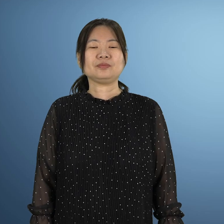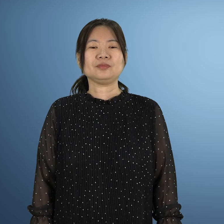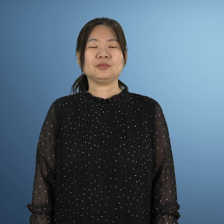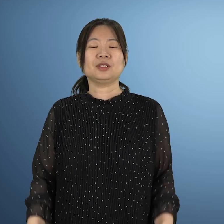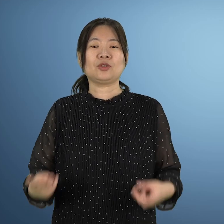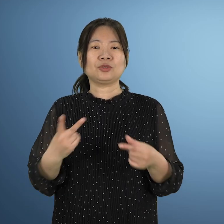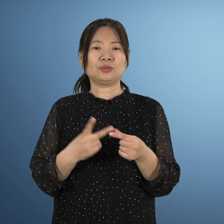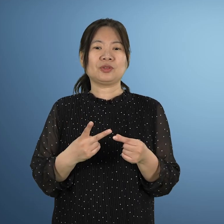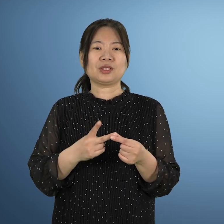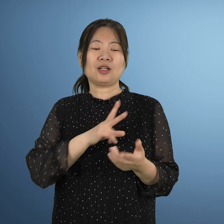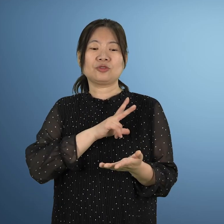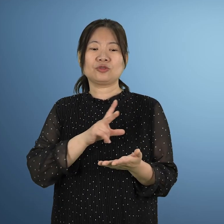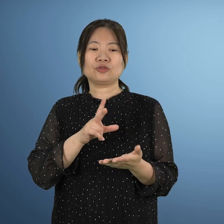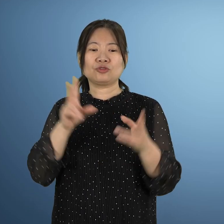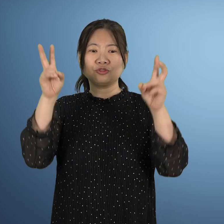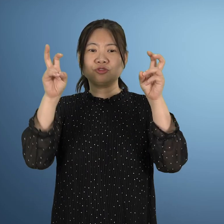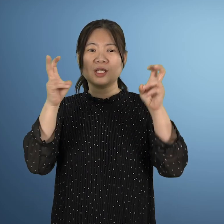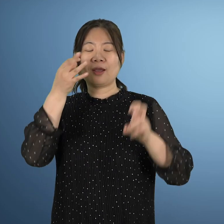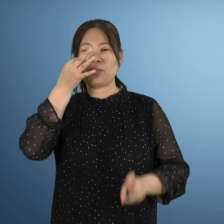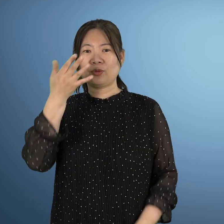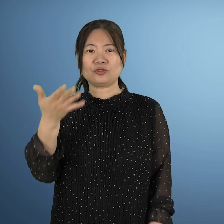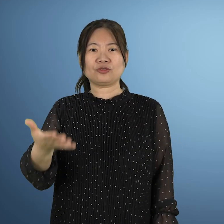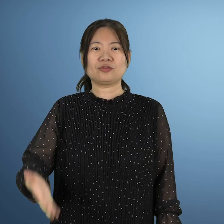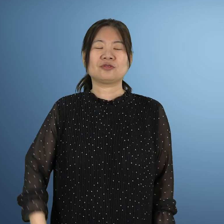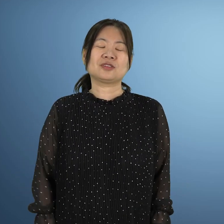두 번째 주제를 띄워주세요. 두 번째.